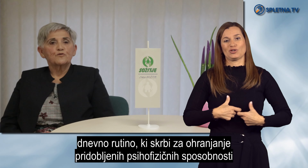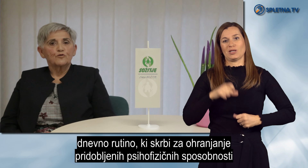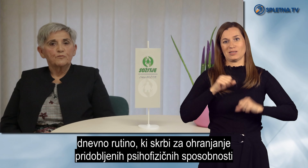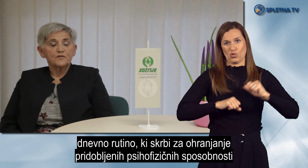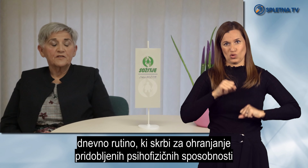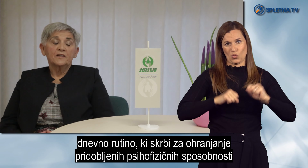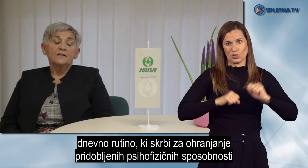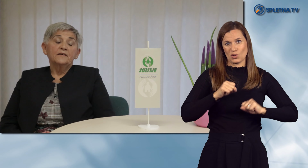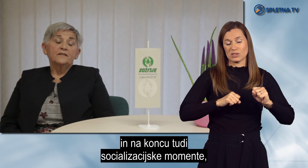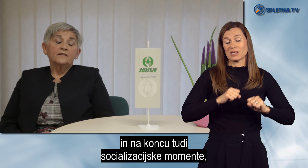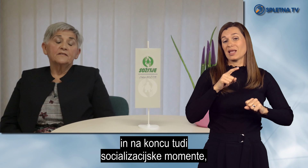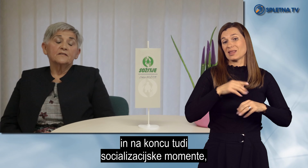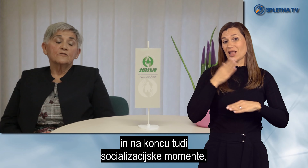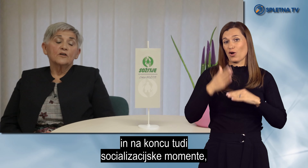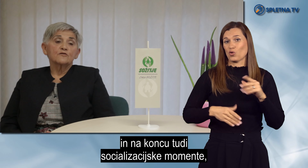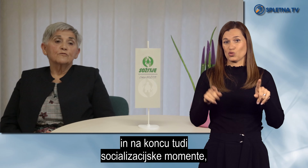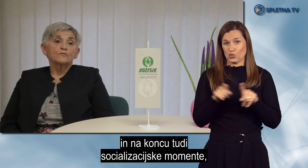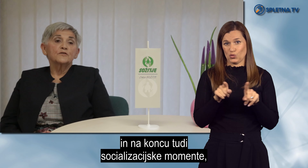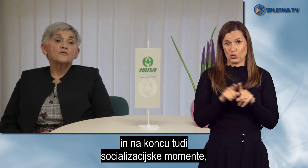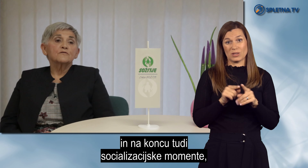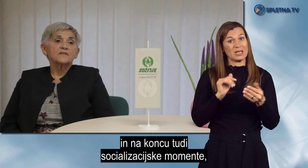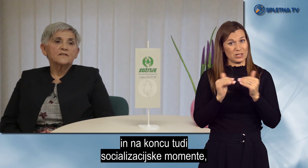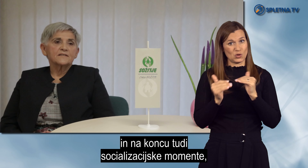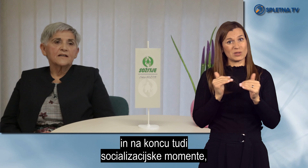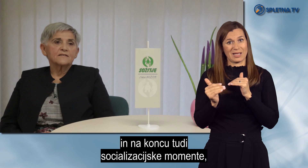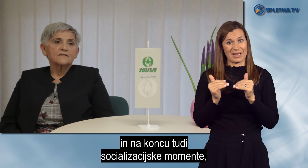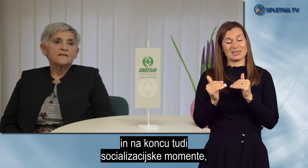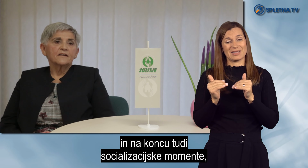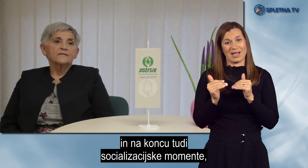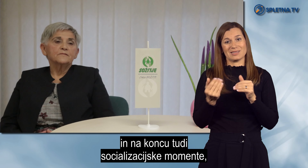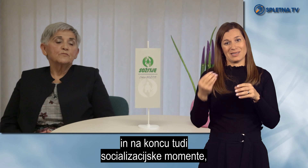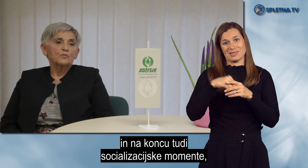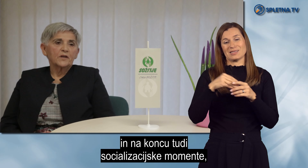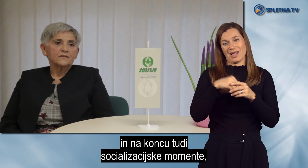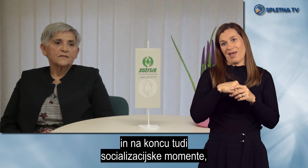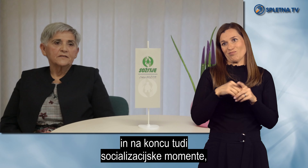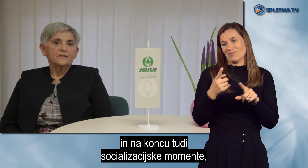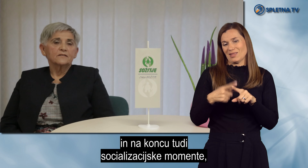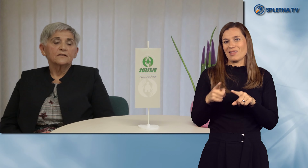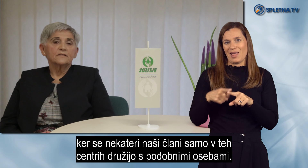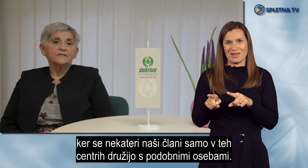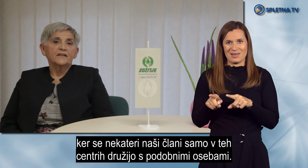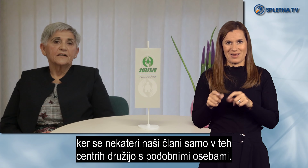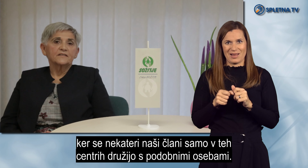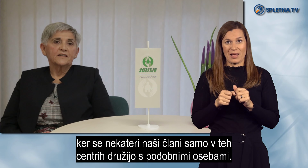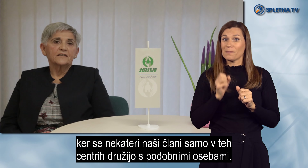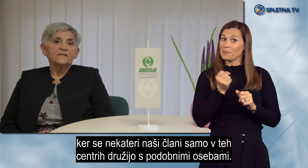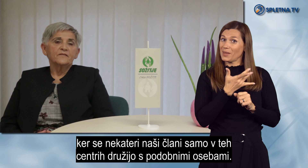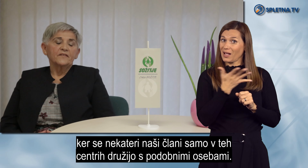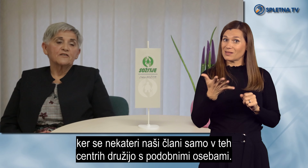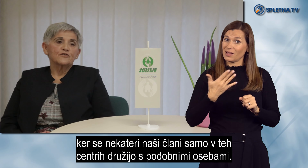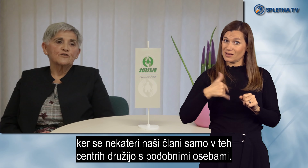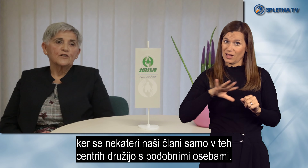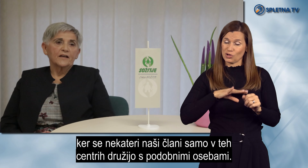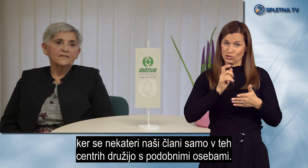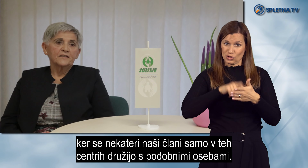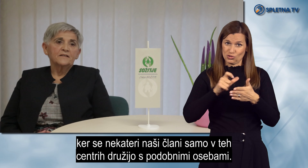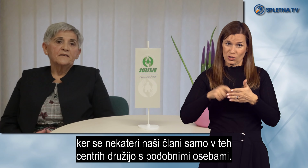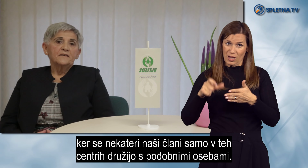psihofizičnih sposobnosti in na koncu tudi socializacijske momente, ker nekateri